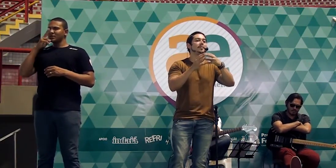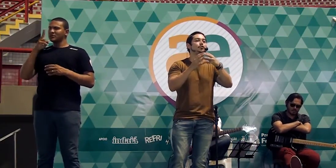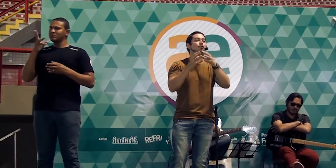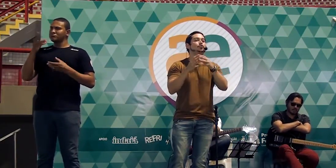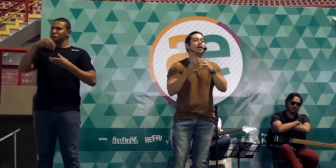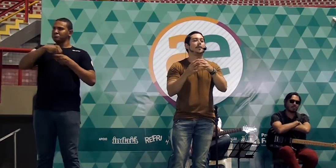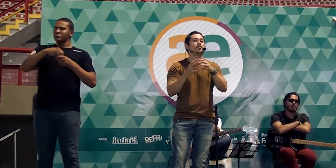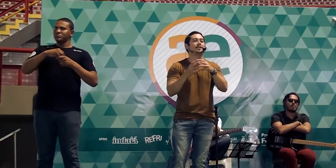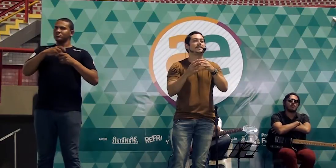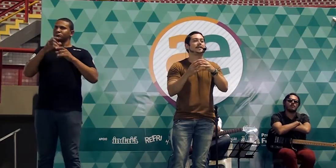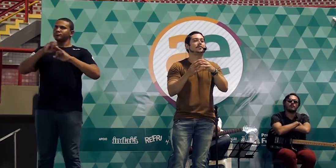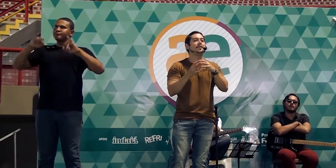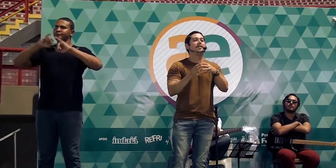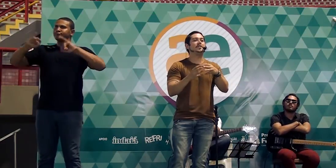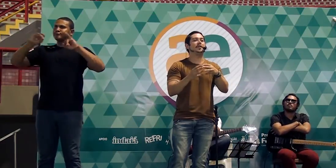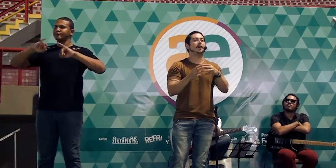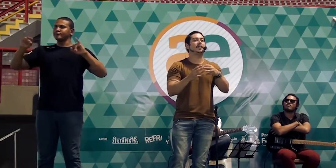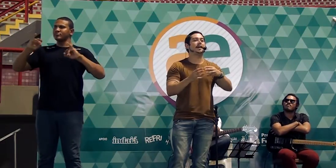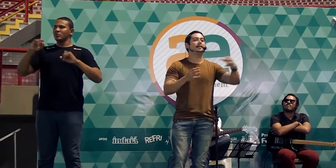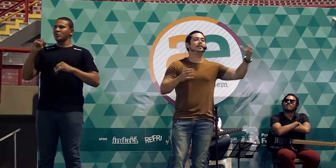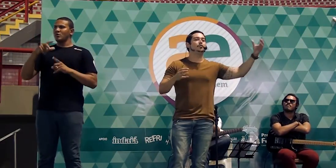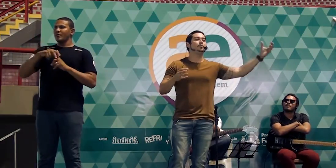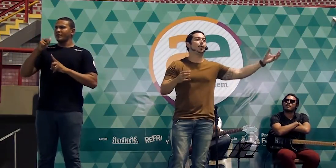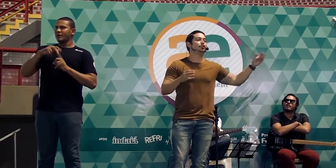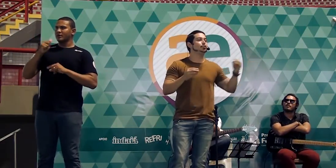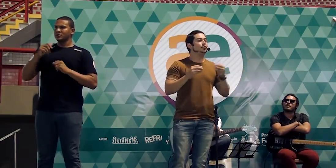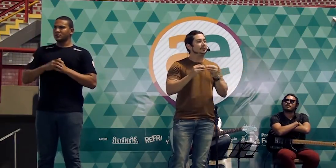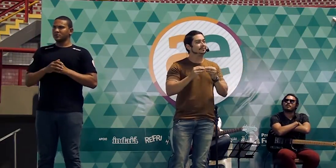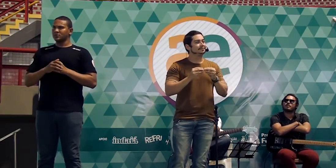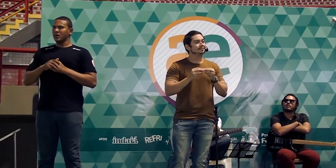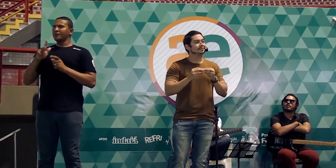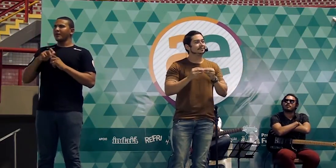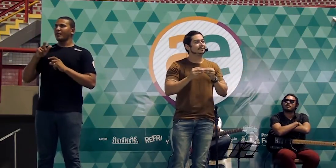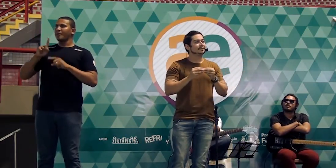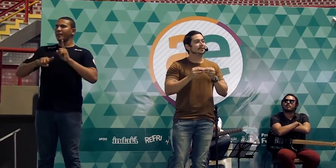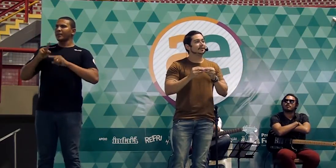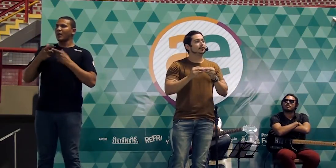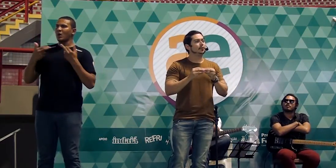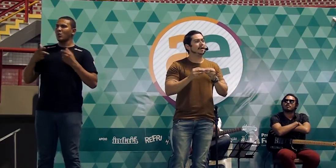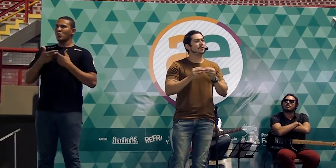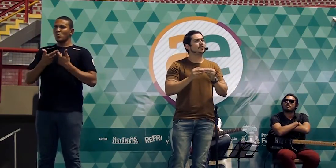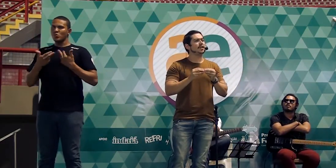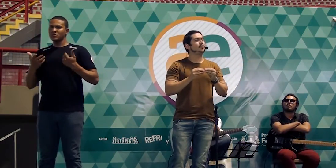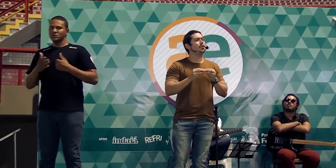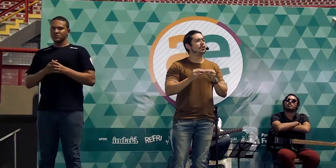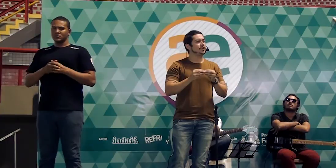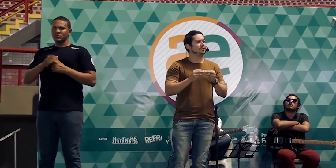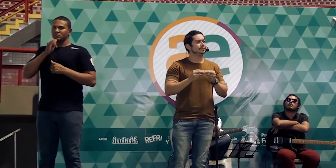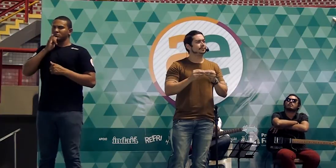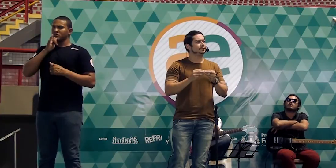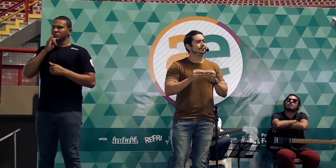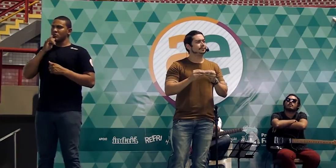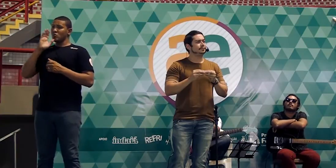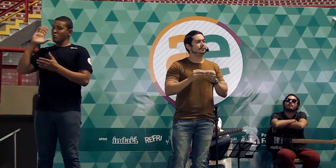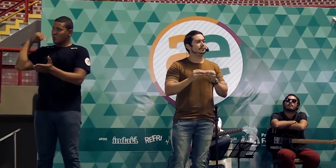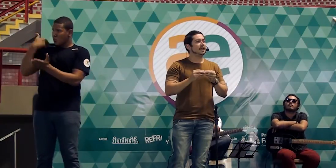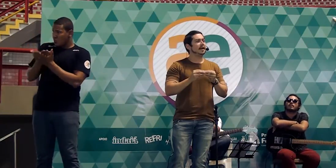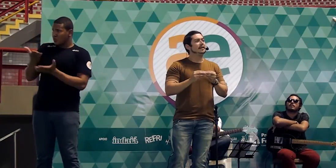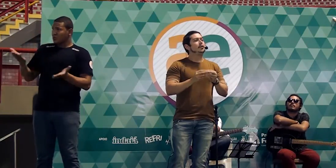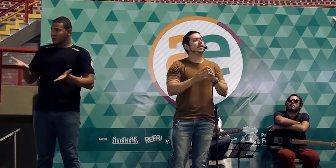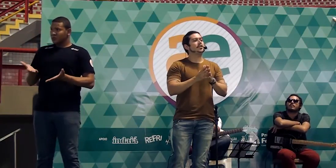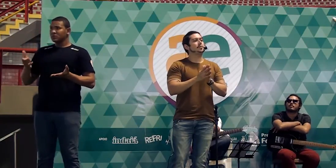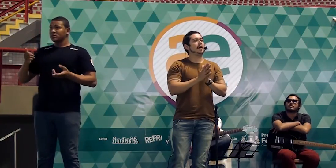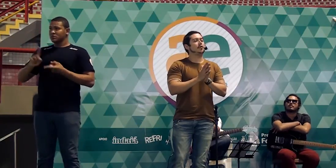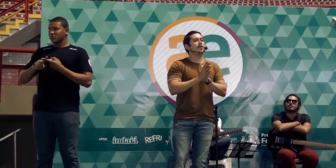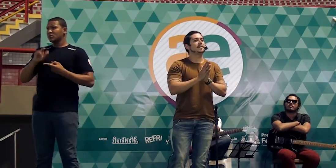todo o movimento cultural aconteceu de virar o quê? Um produto. Do mesmo jeito hoje,